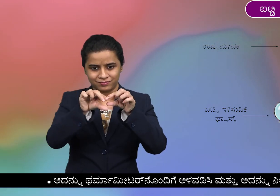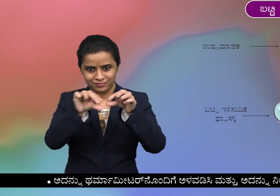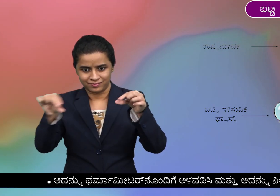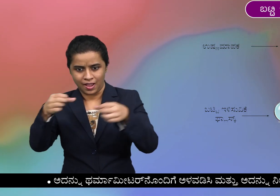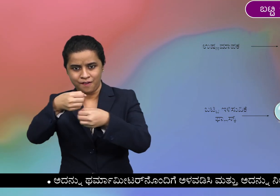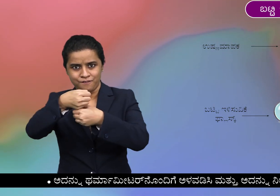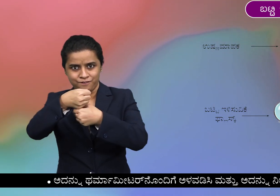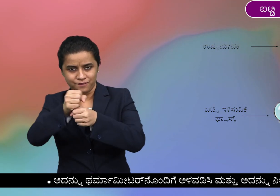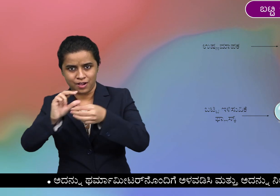ಮಾಡಿ.